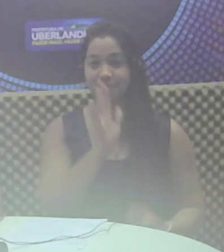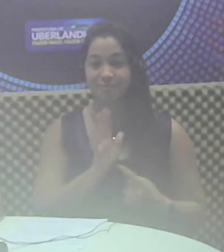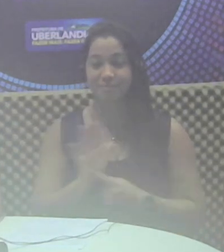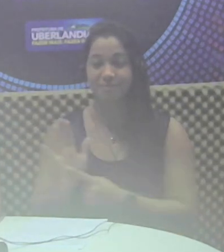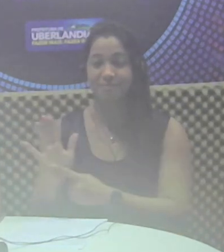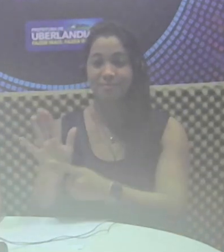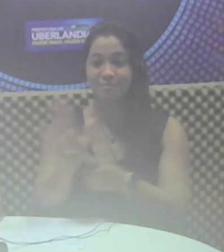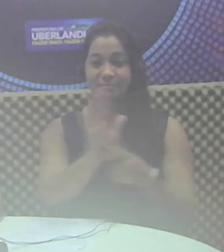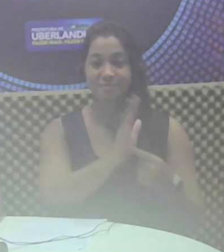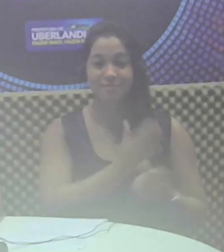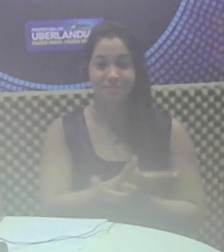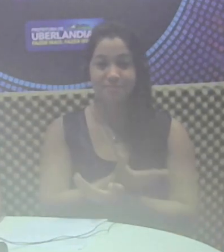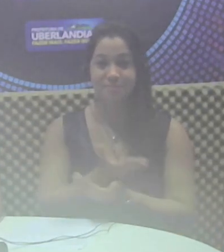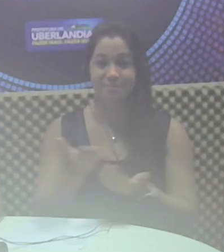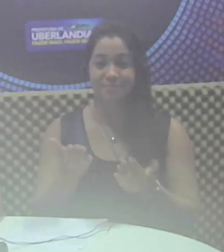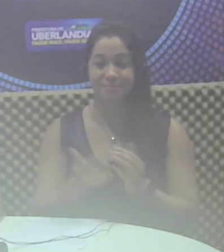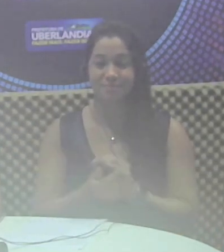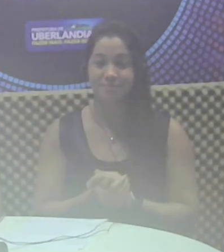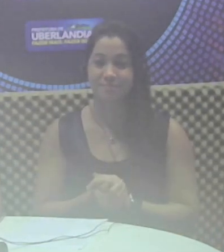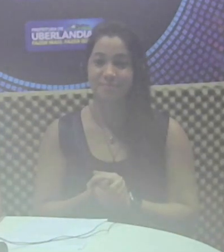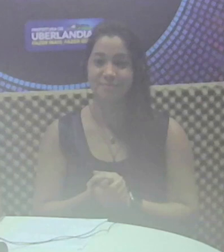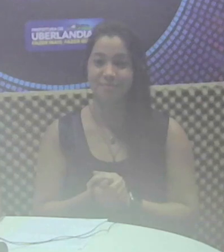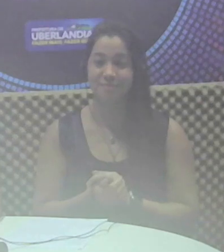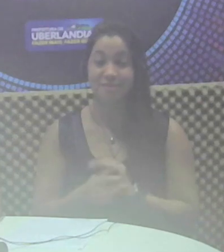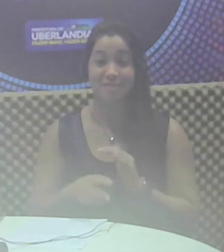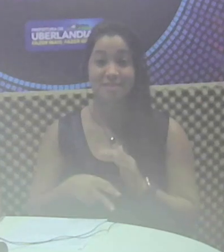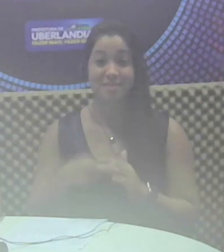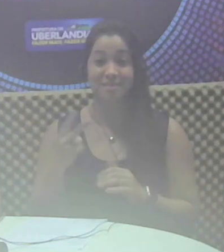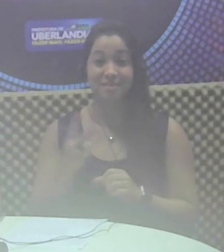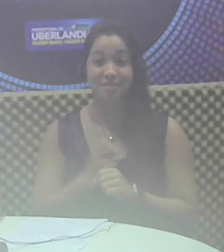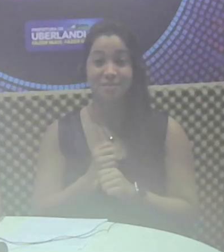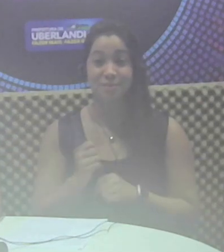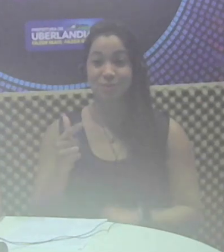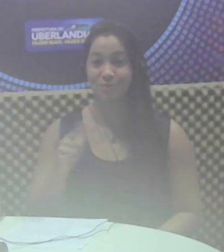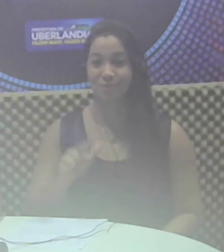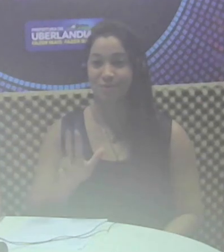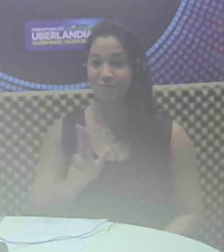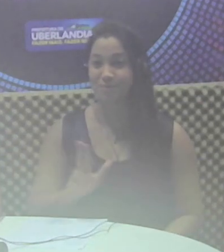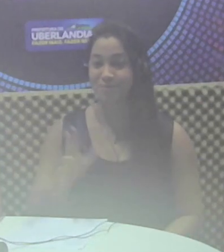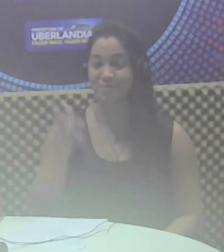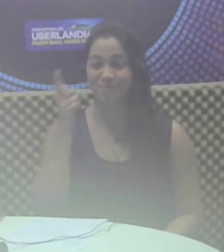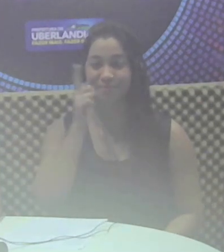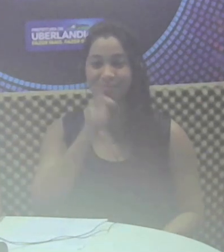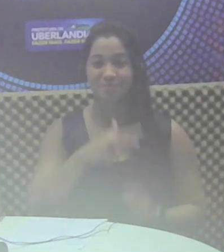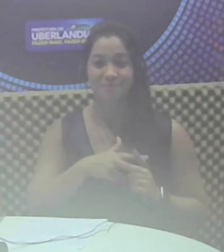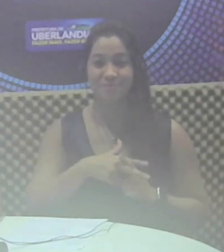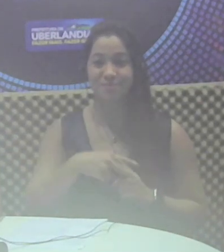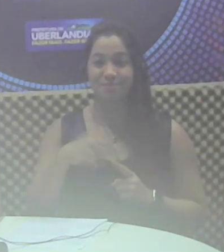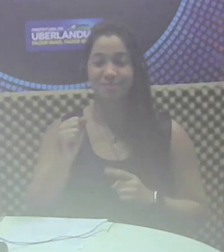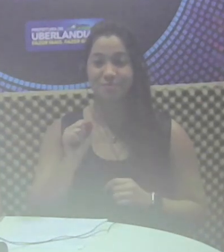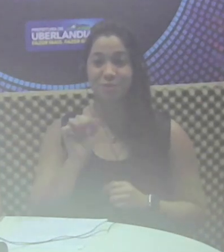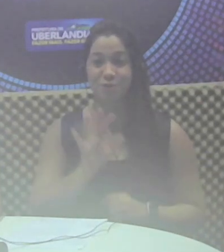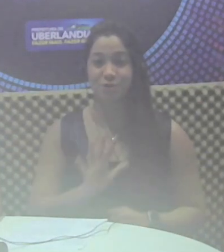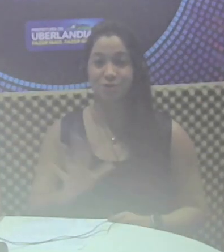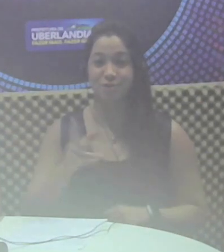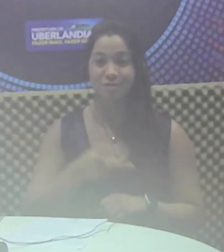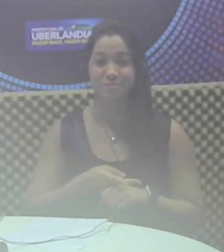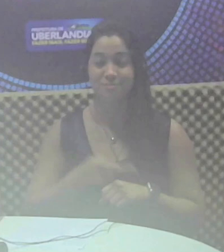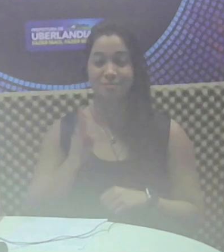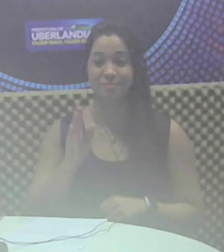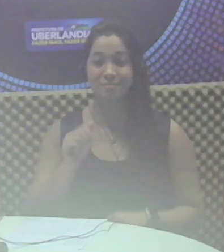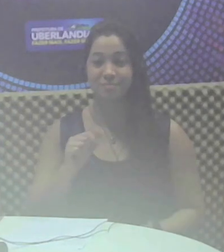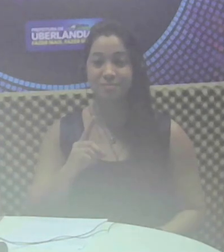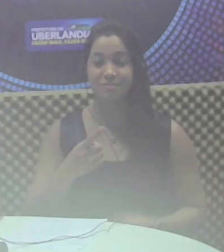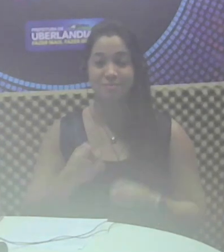destaque nacional. Pelo segundo ano consecutivo, Uberlândia é vencedora da categoria geral do Prêmio Band